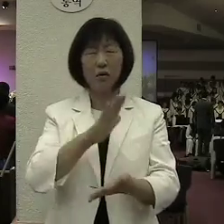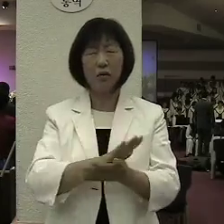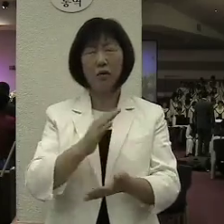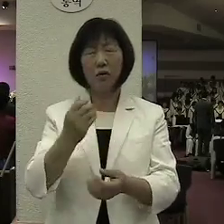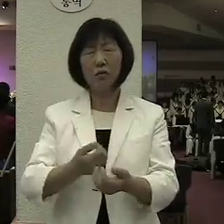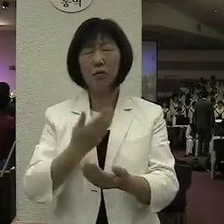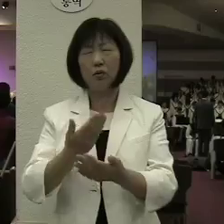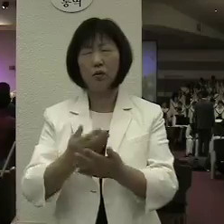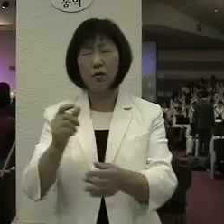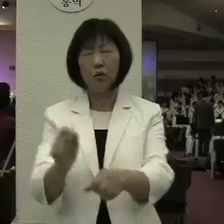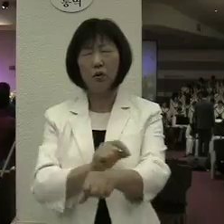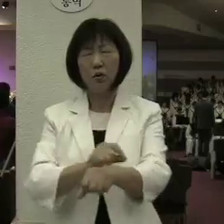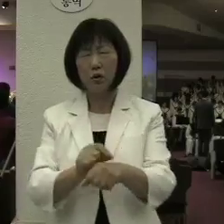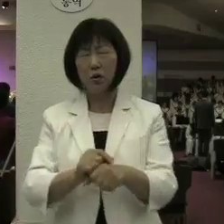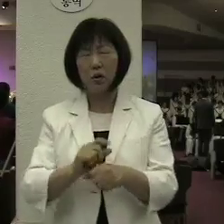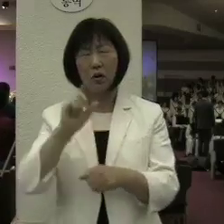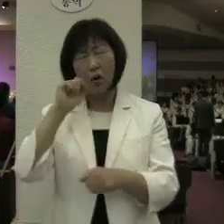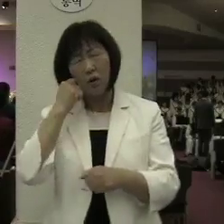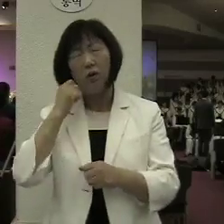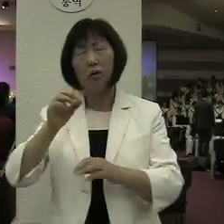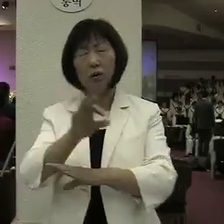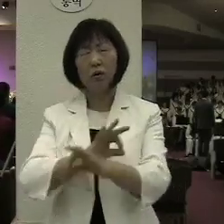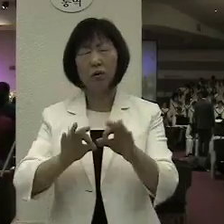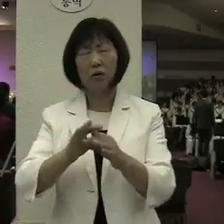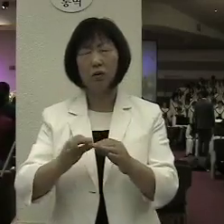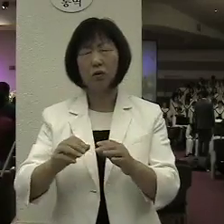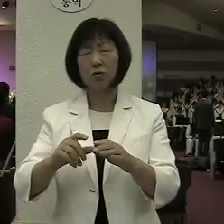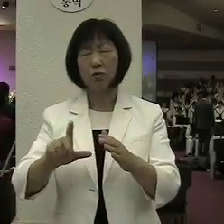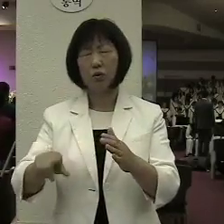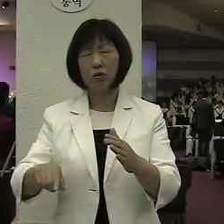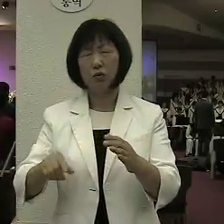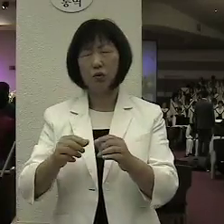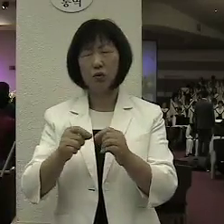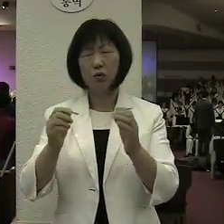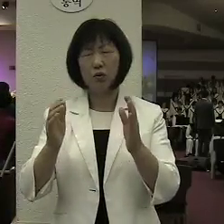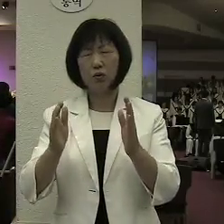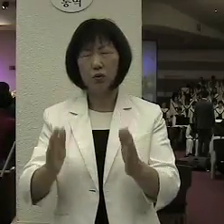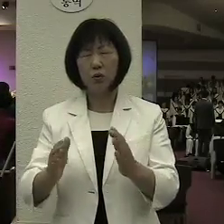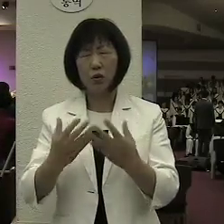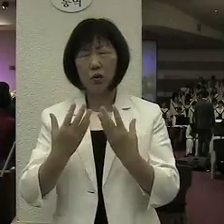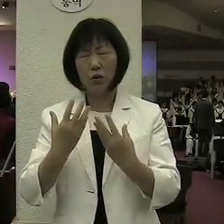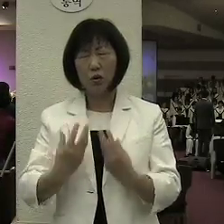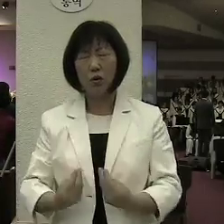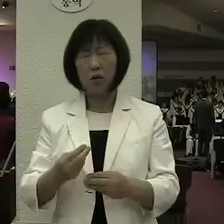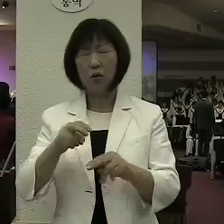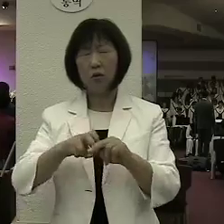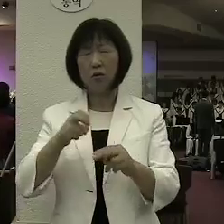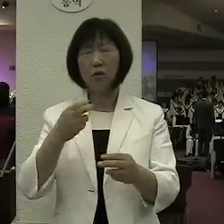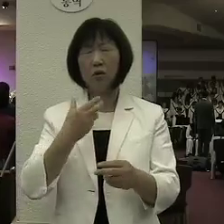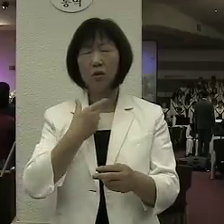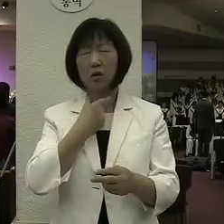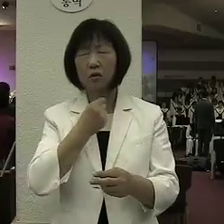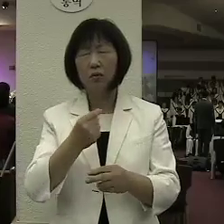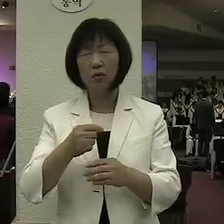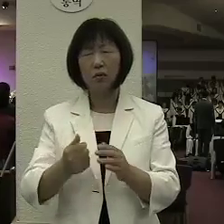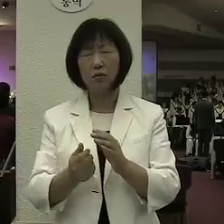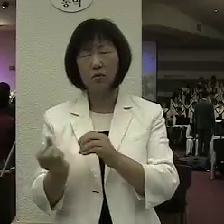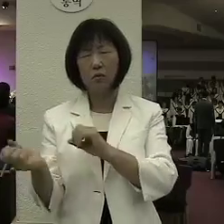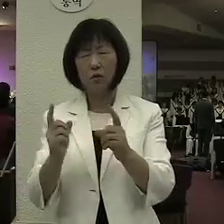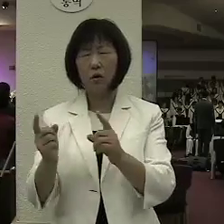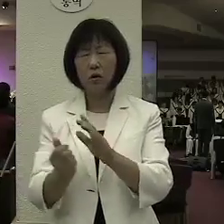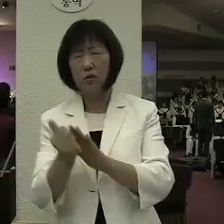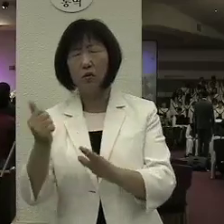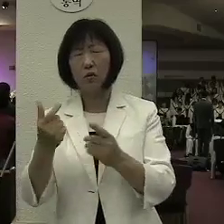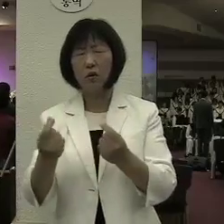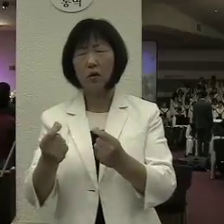주시옵소서. 특별히 어려운 경제 여건 속에서 주저앉고 싶은 저희들에게 부활의 소망과 함께